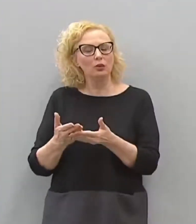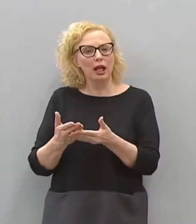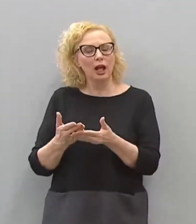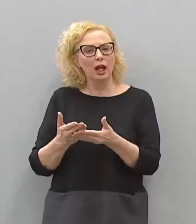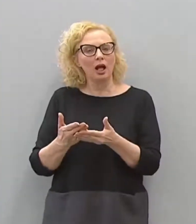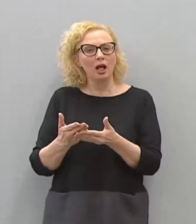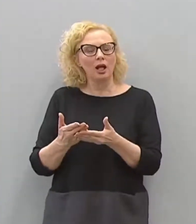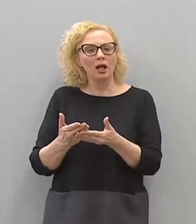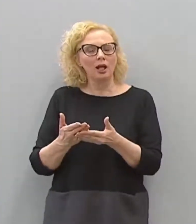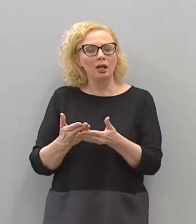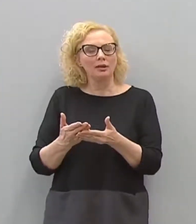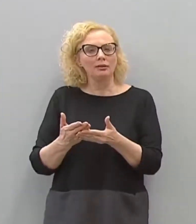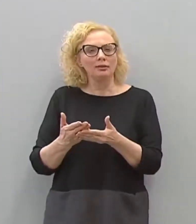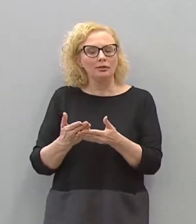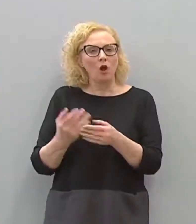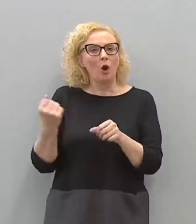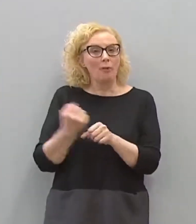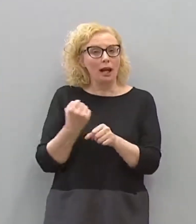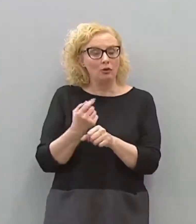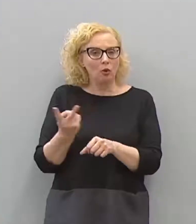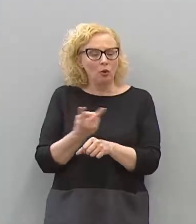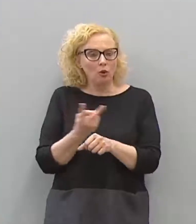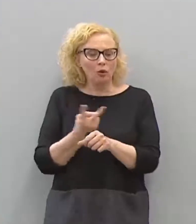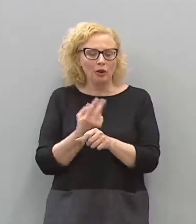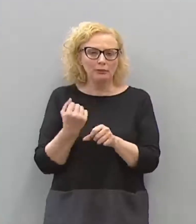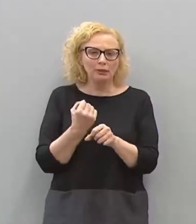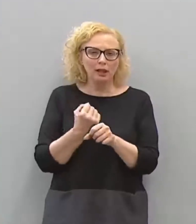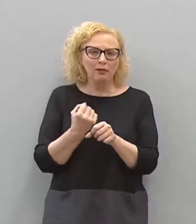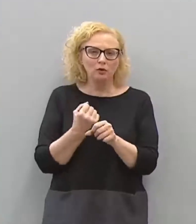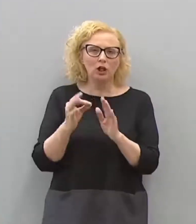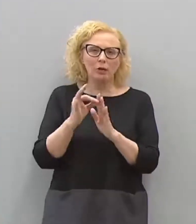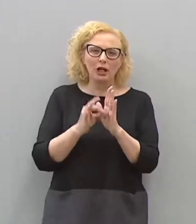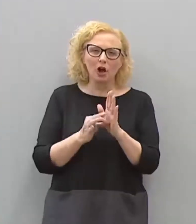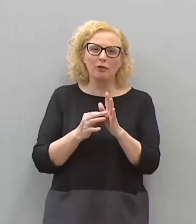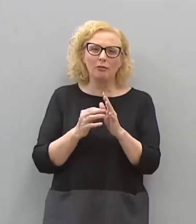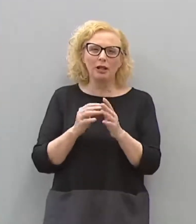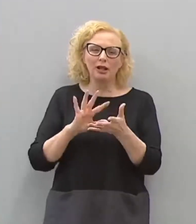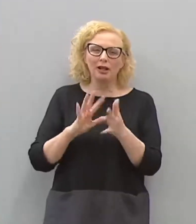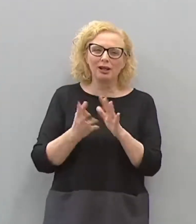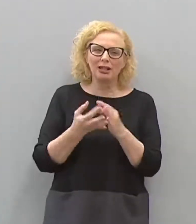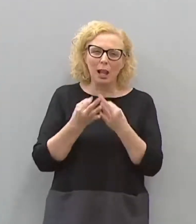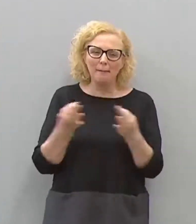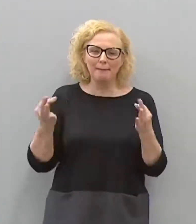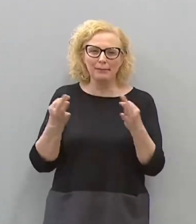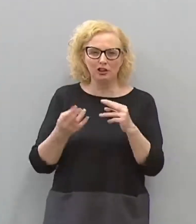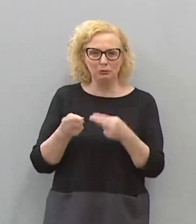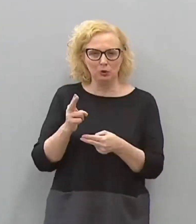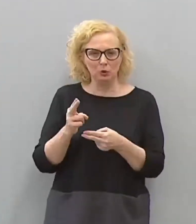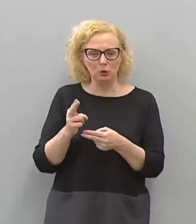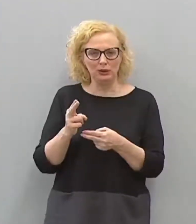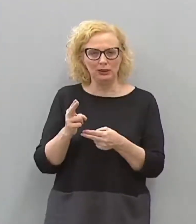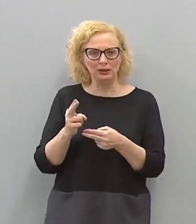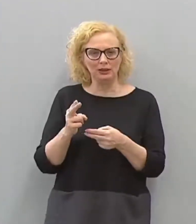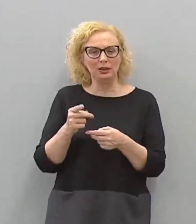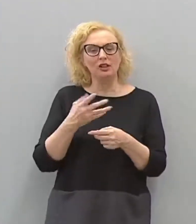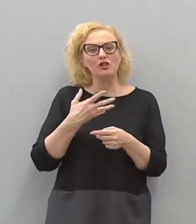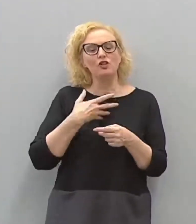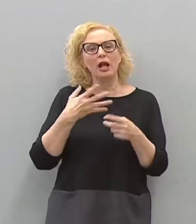diciamo queste operatori ea lavorare con delle norme più semplificate quindi abbiamo immesso in piedi conferenze dei servizi